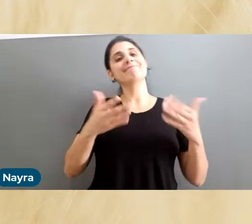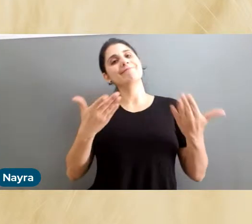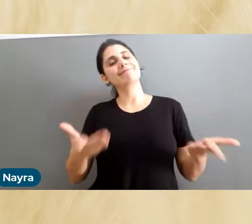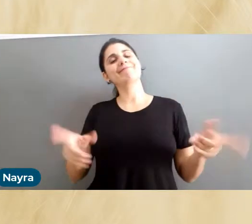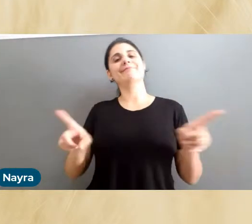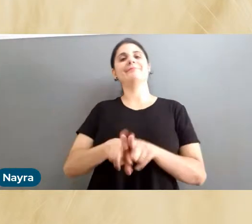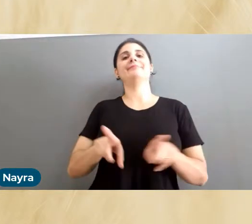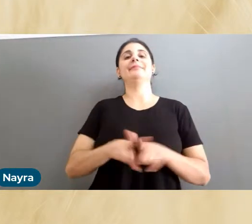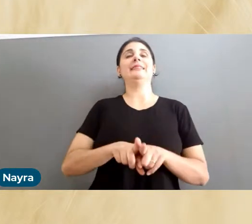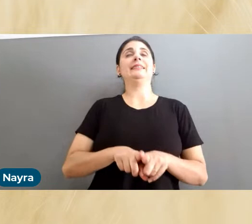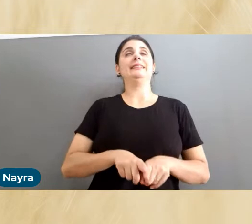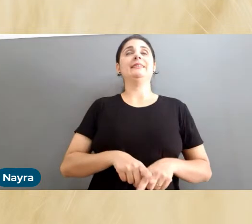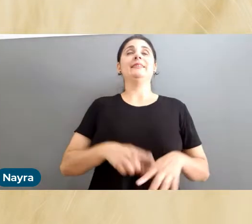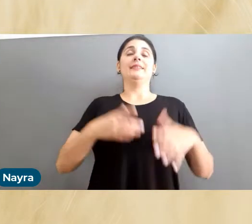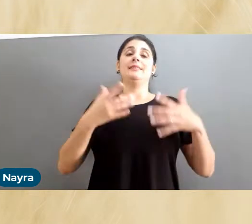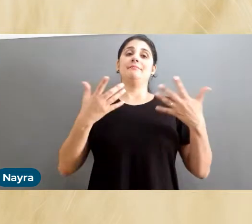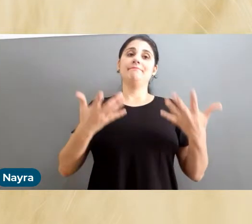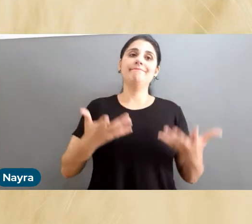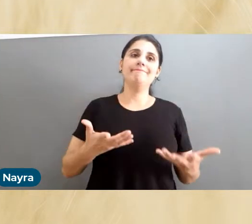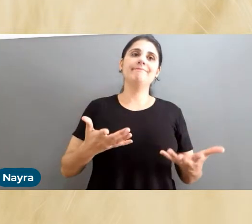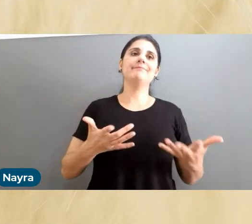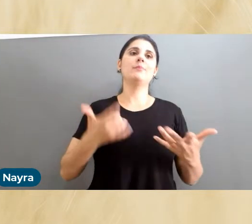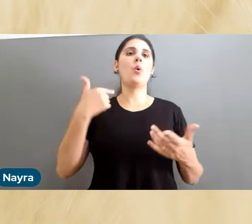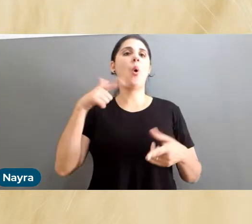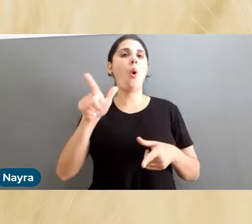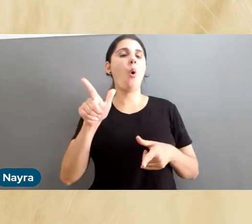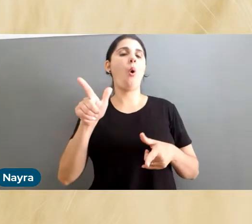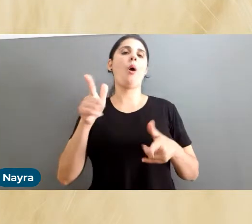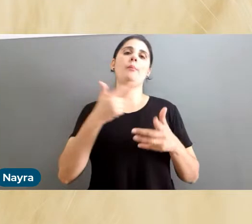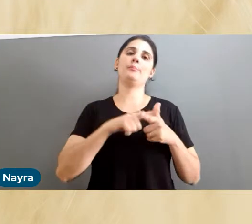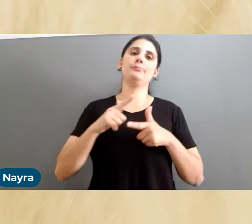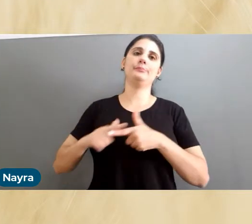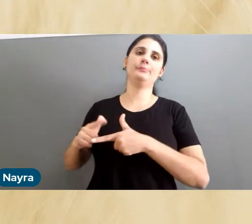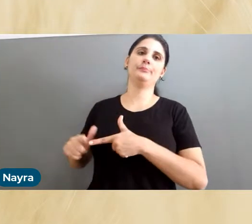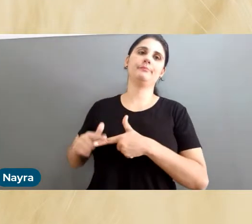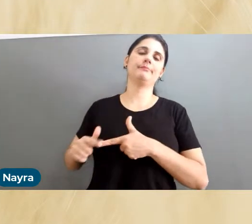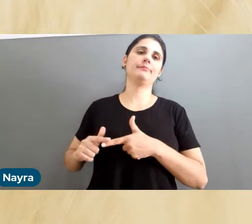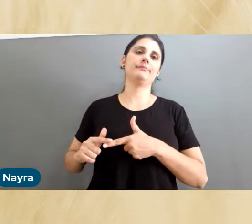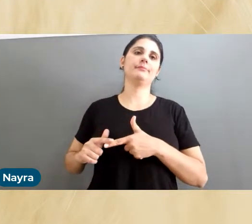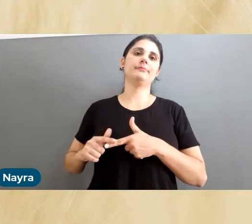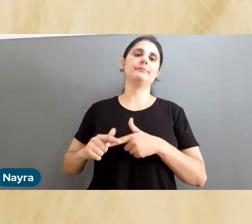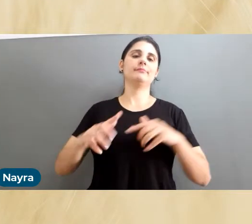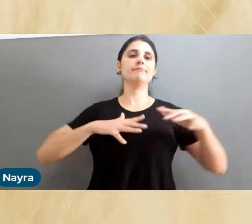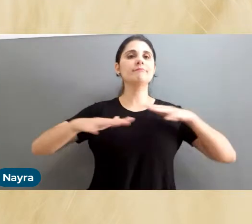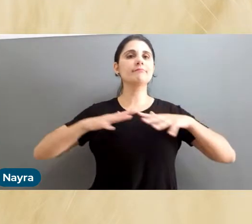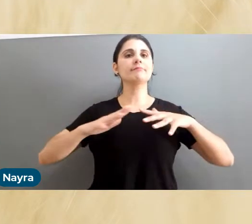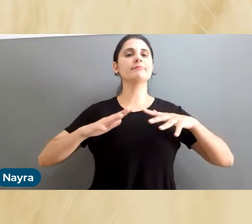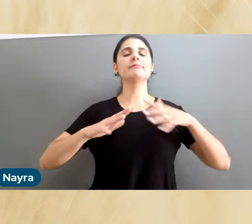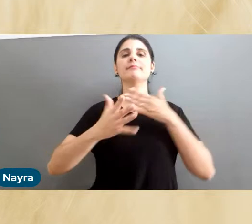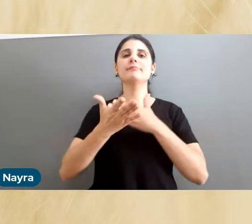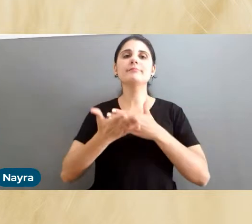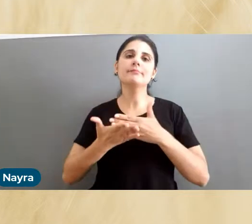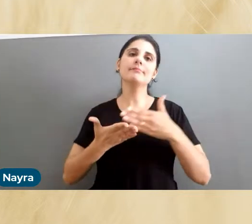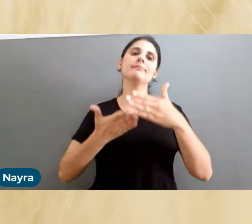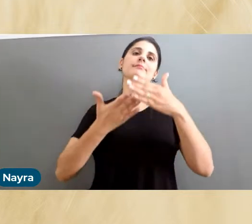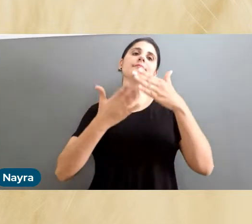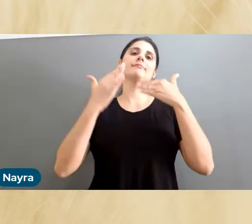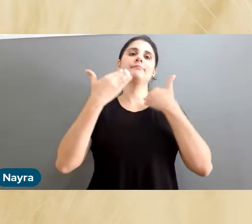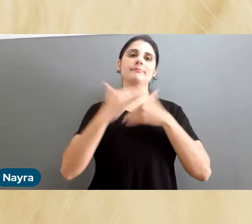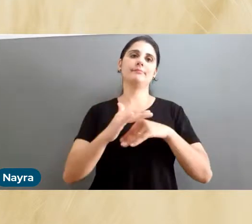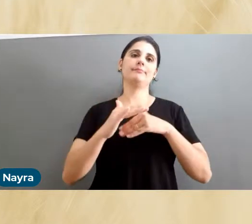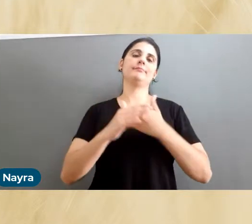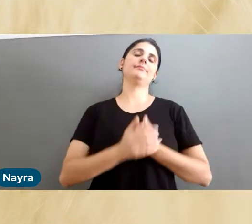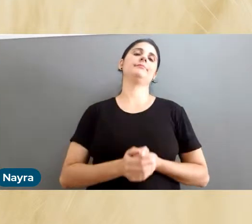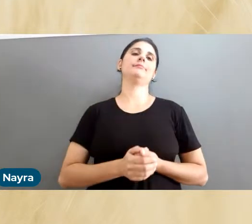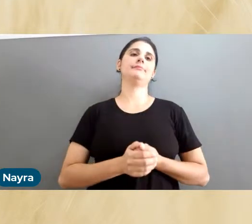gama enorme de outros orbes que estão ainda nos momentos iniciais de prova e expiação,